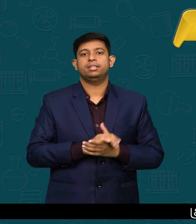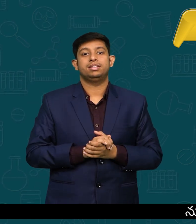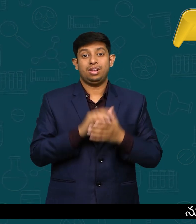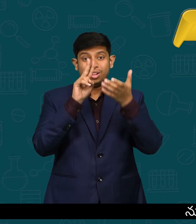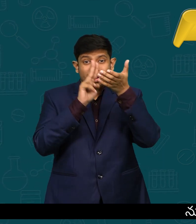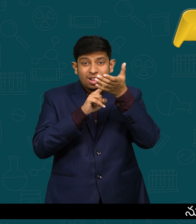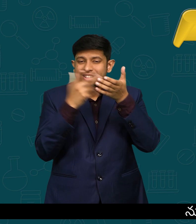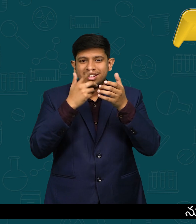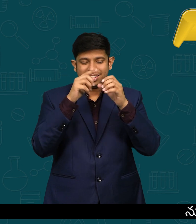న్యూట్రాన్.